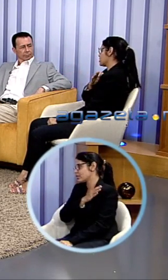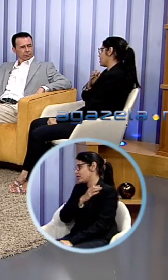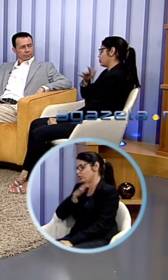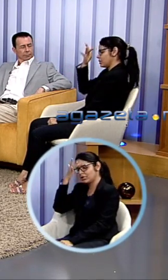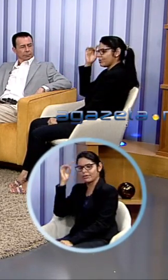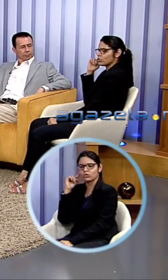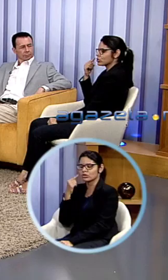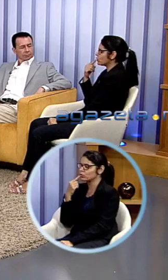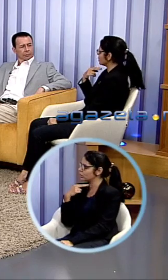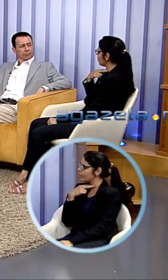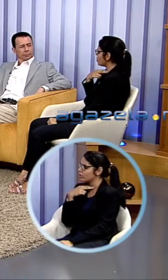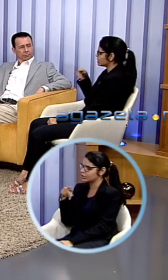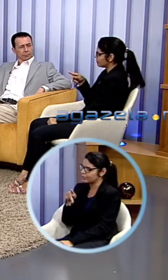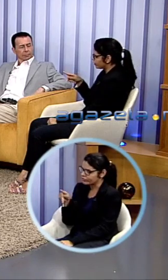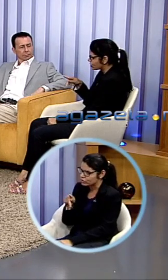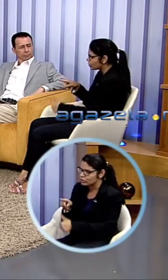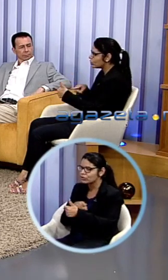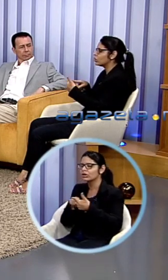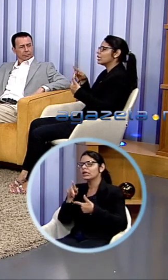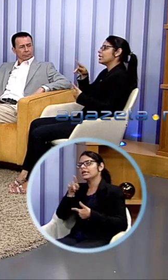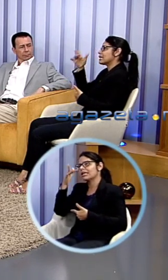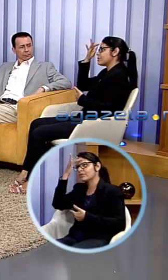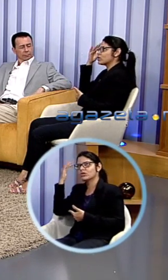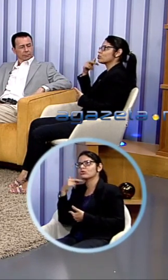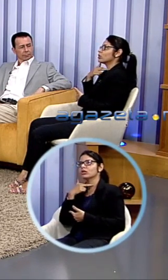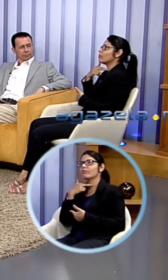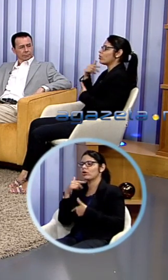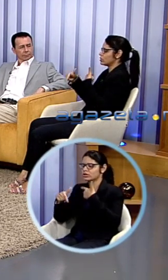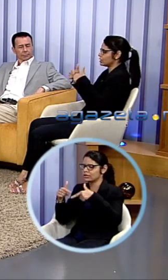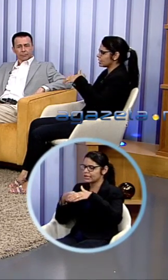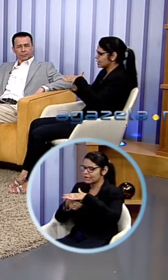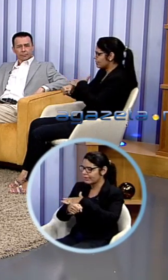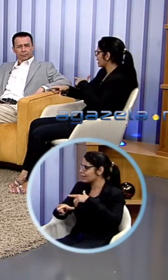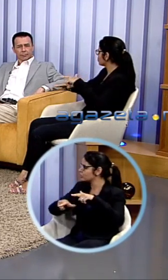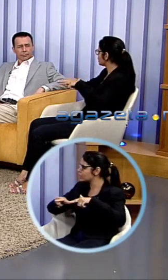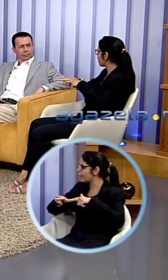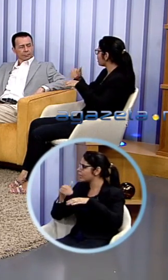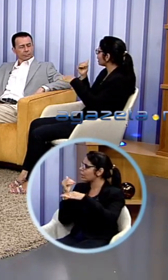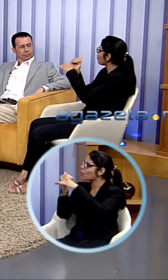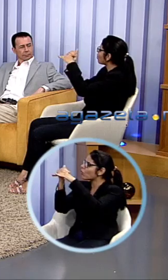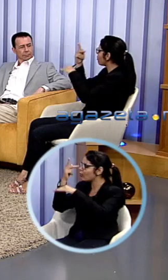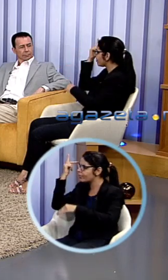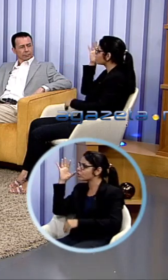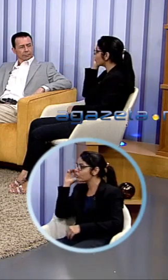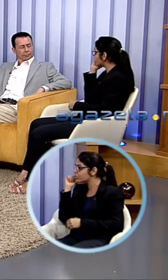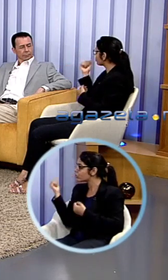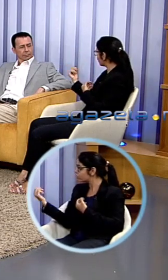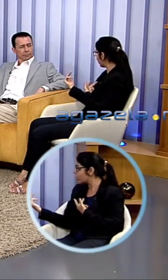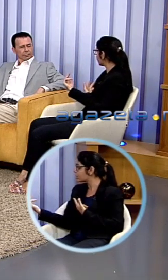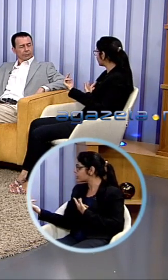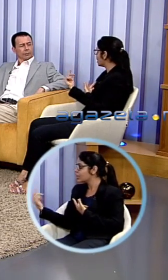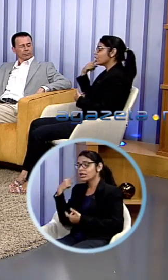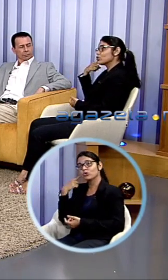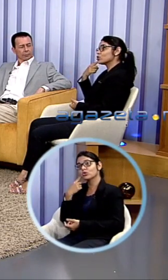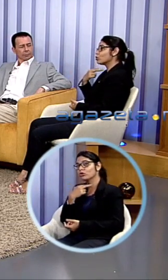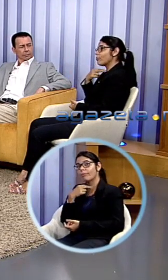preconceito que a pessoa surda não pode ser professor que a pessoa surda não pode se ingressar no mercado de trabalho tal qual como uma pessoa ouvinte como